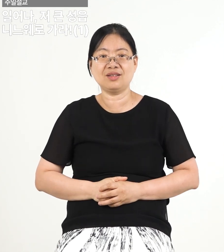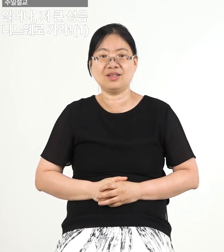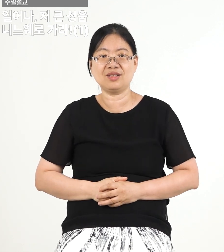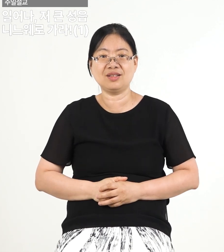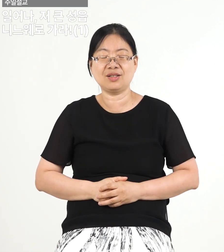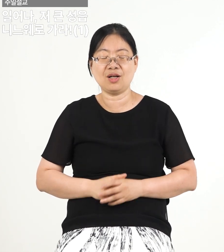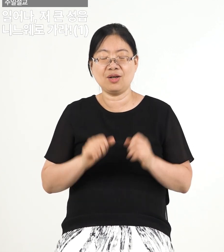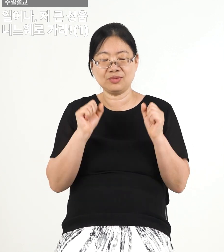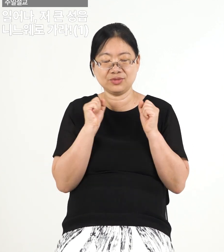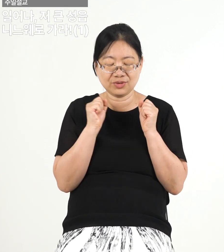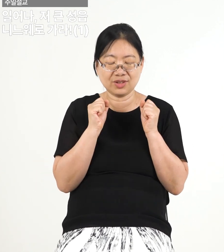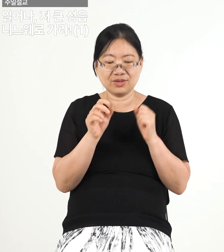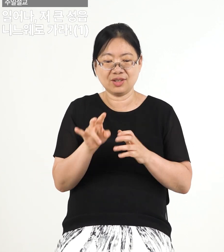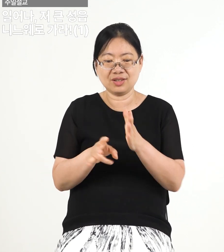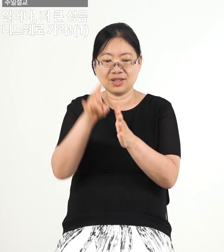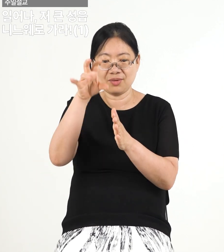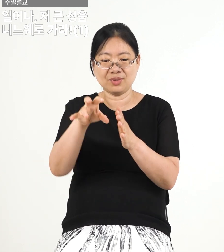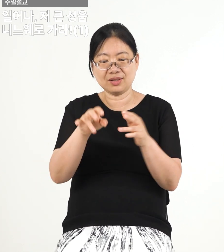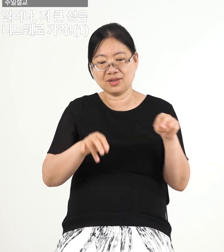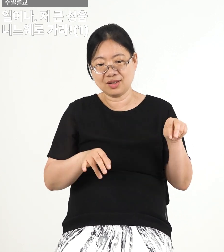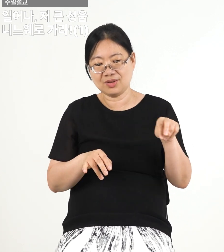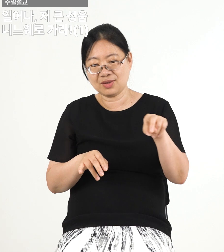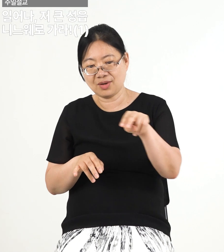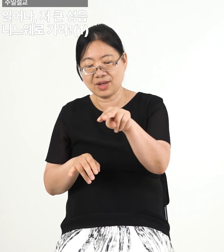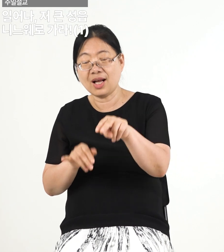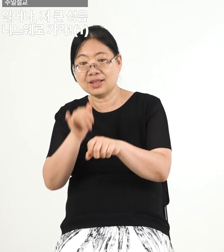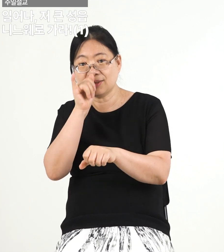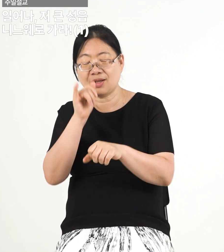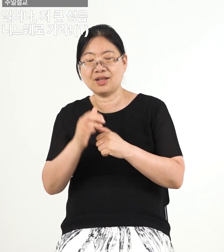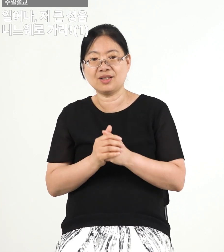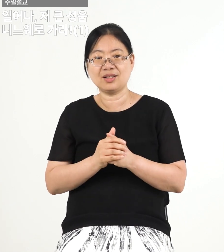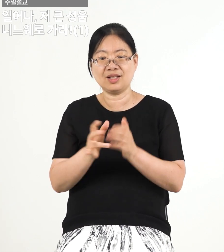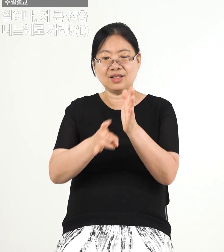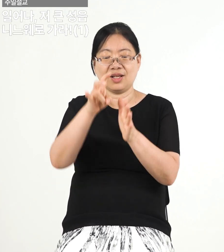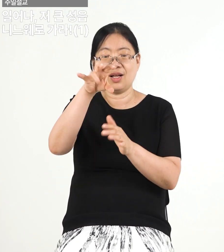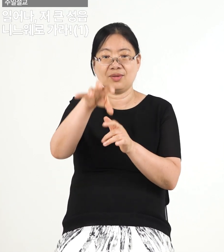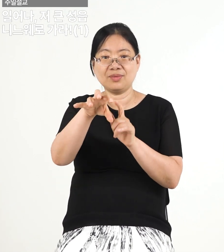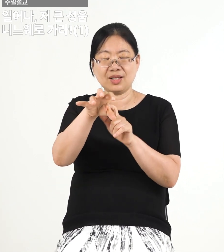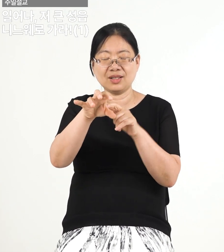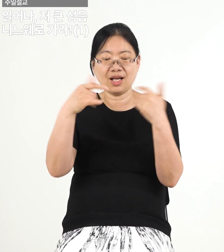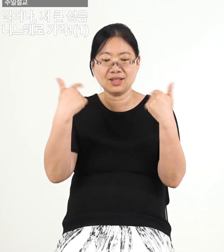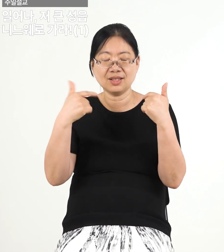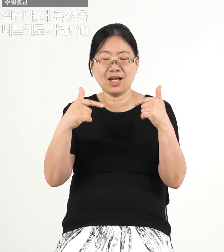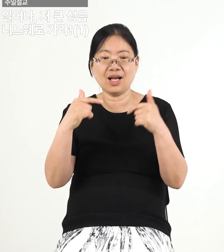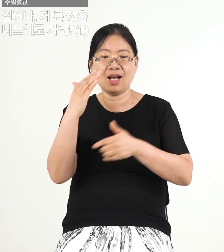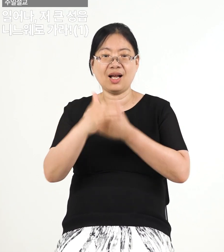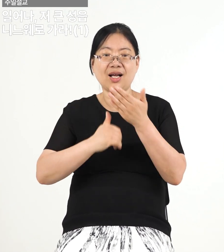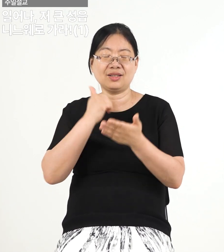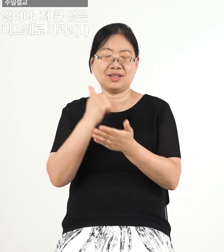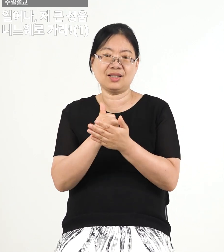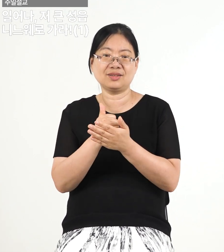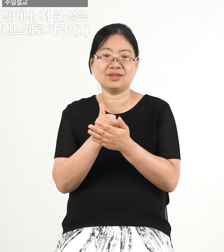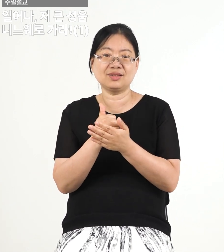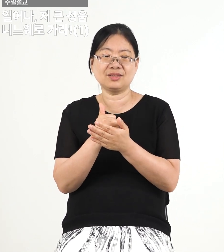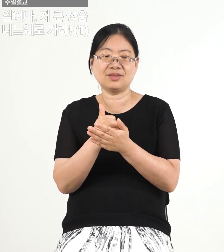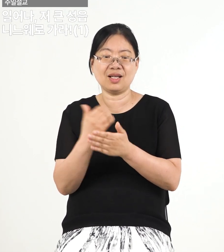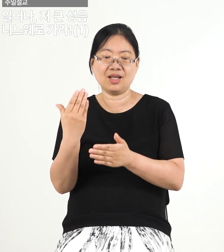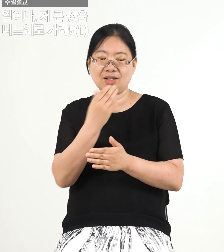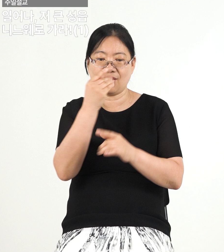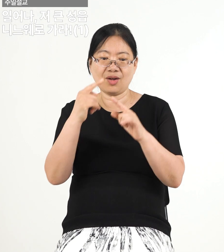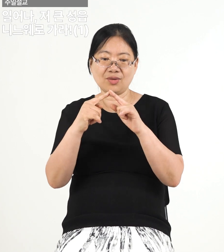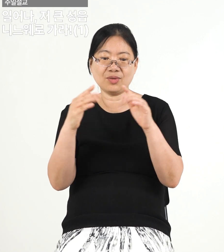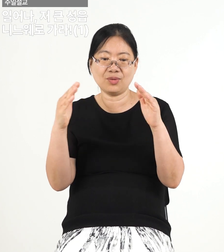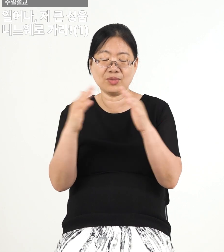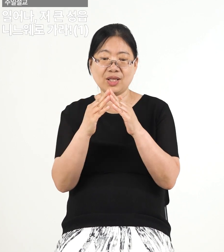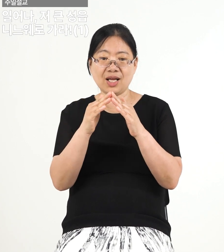올라간다고 표현을 합니다. 어느 방향이든 예루살렘에는 하나님의 성전이 임재의